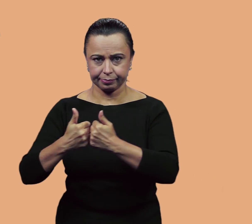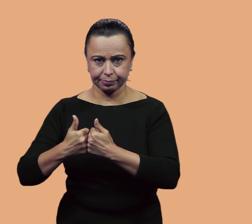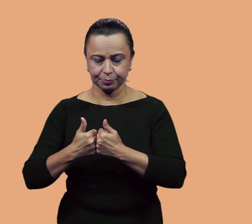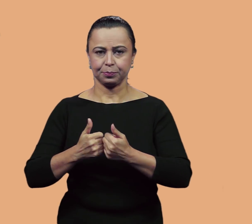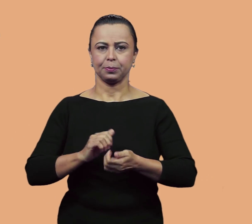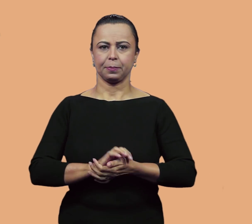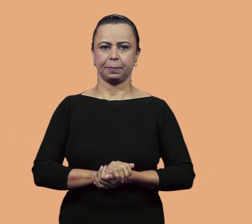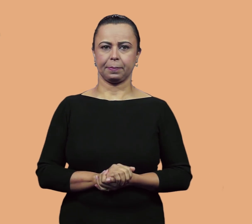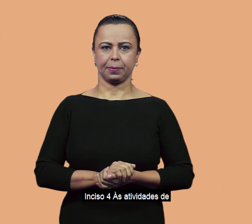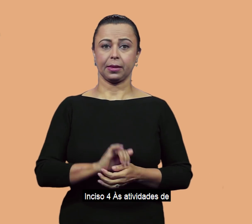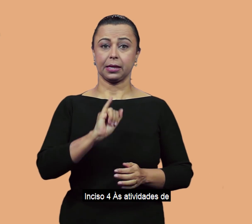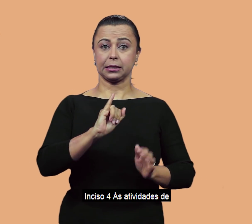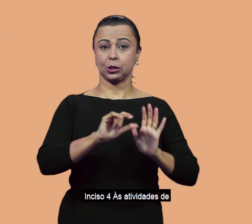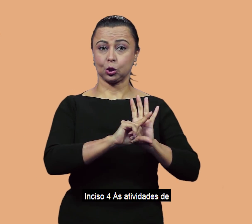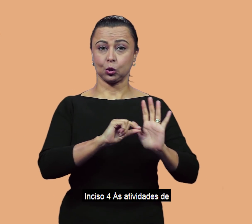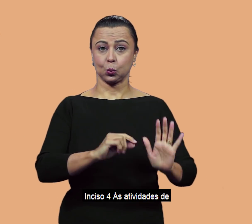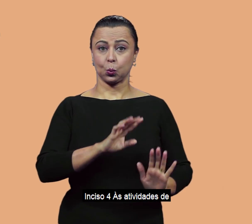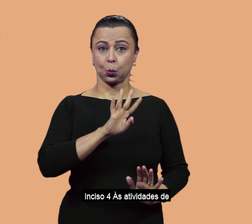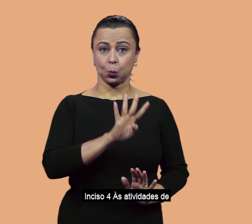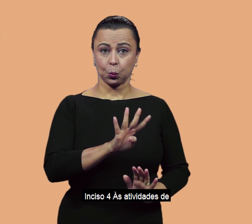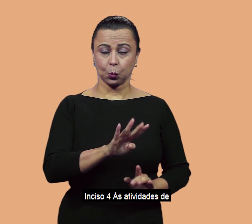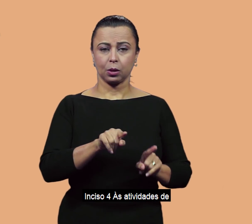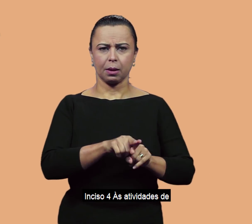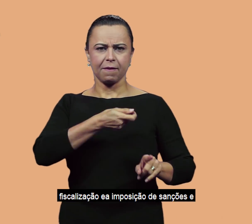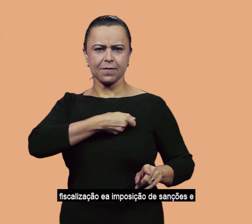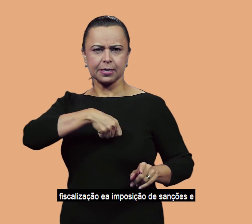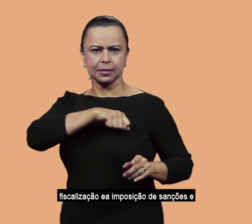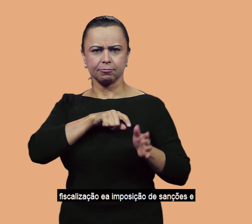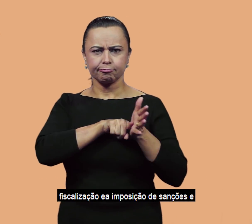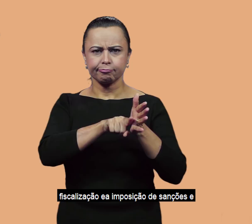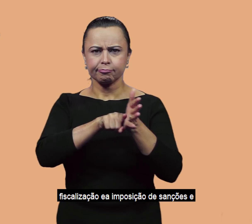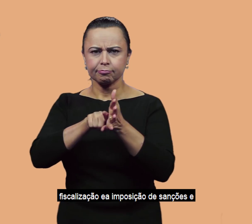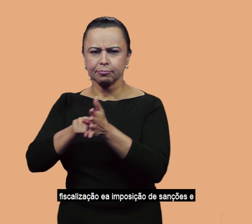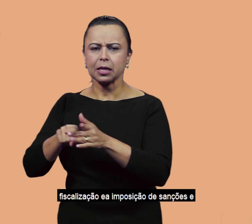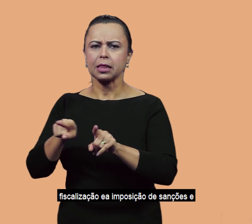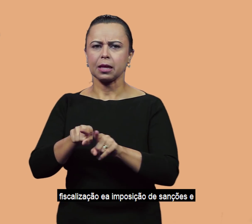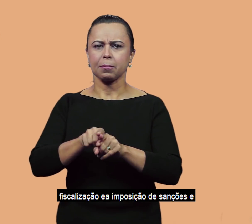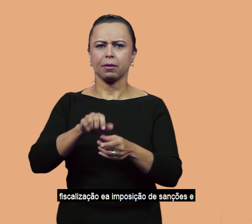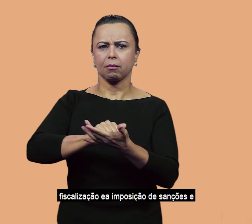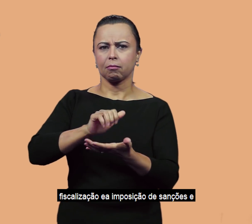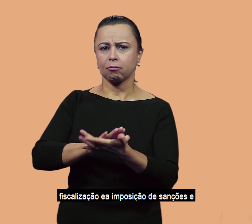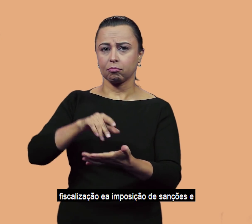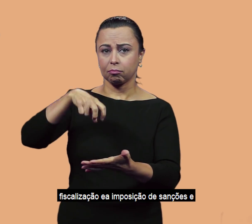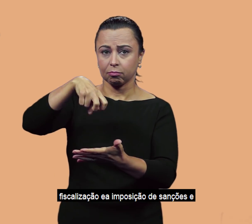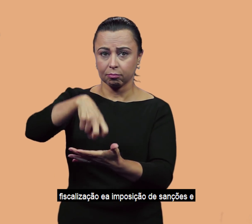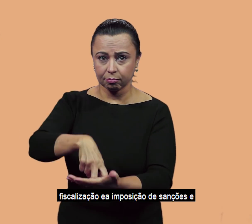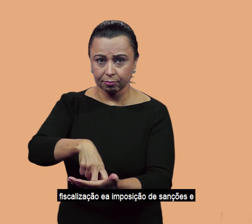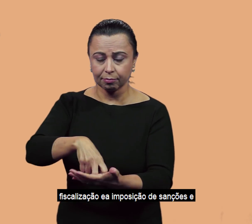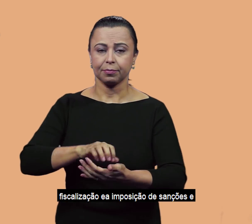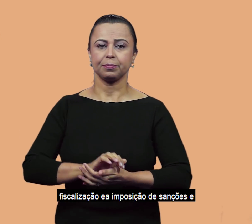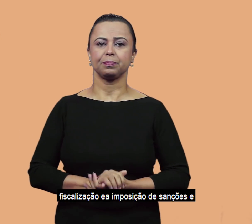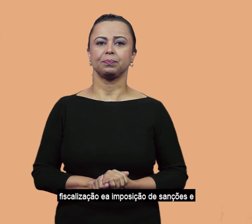o inciso 4 as atividades de fiscalização ea imposição de sanções e